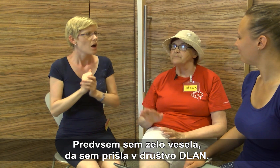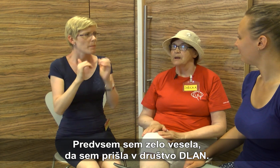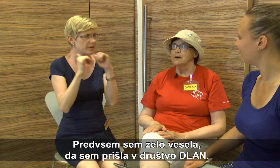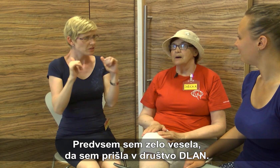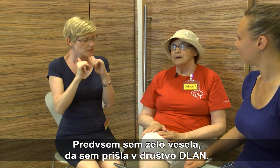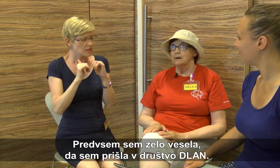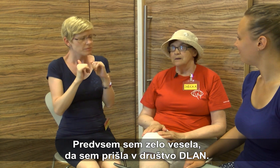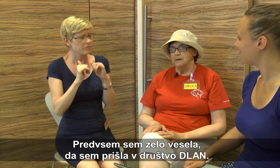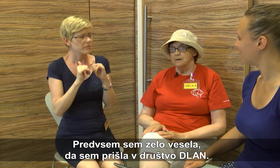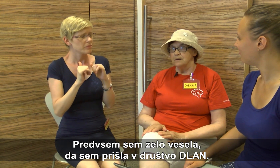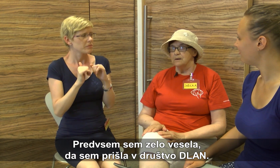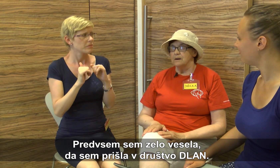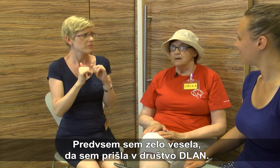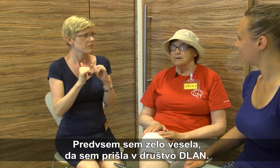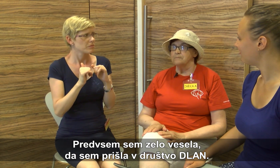Predvsem